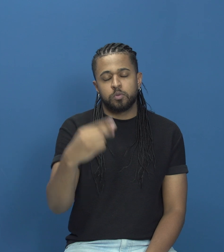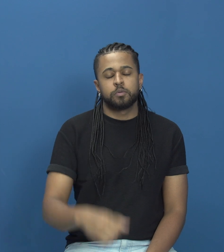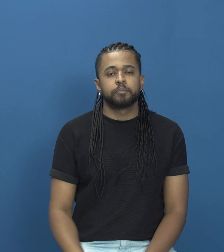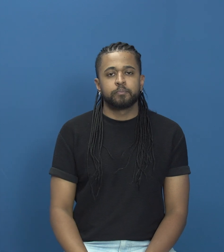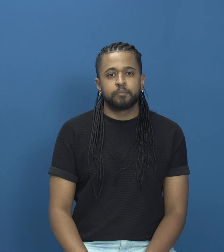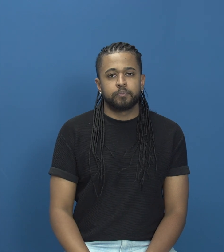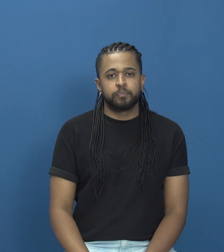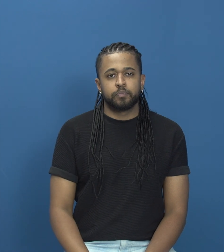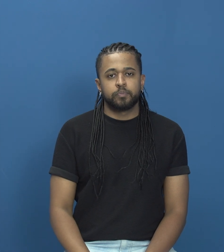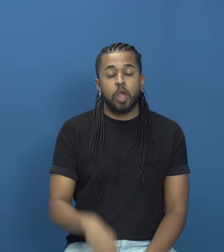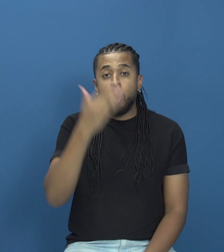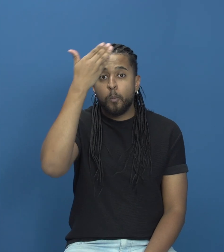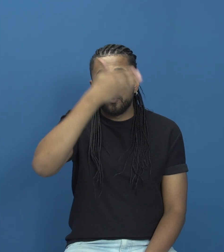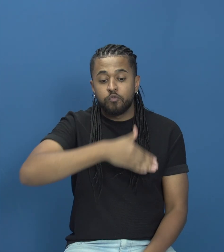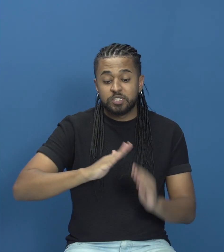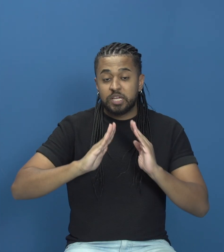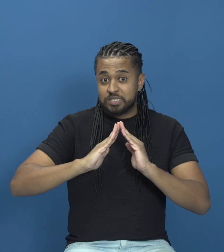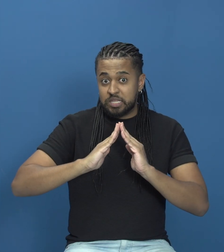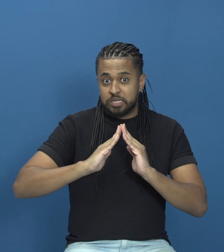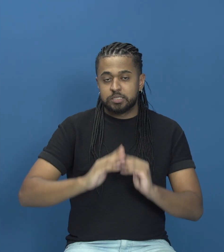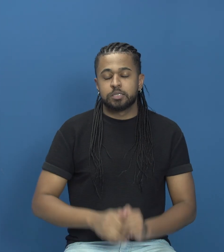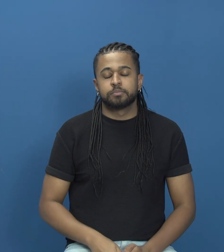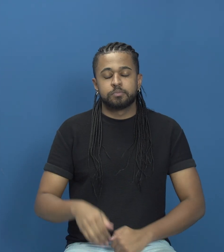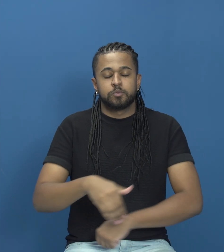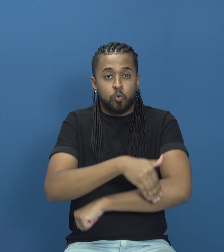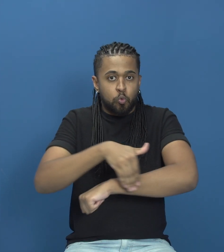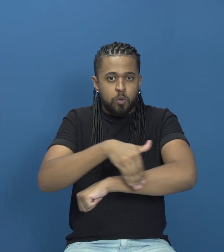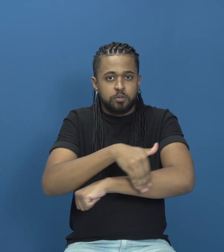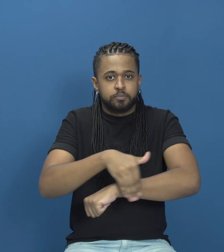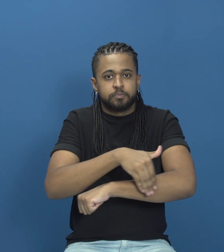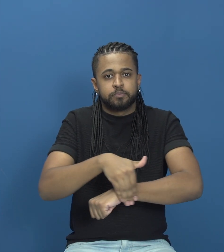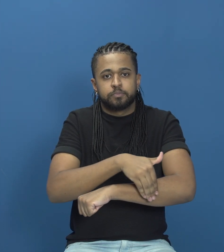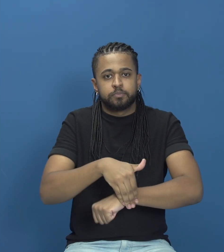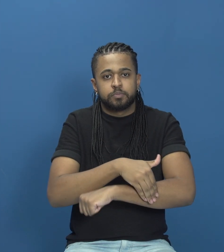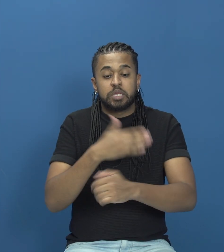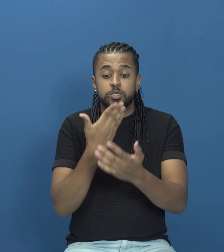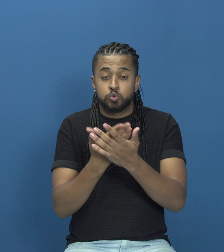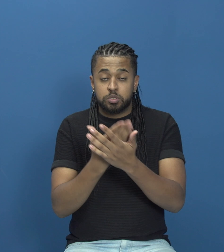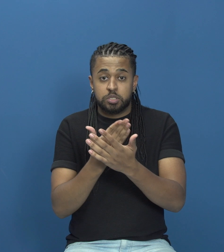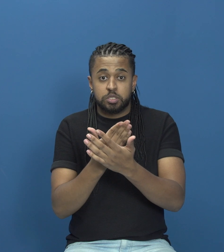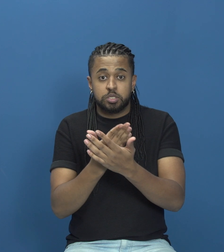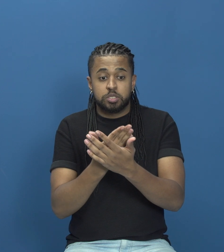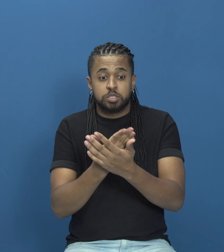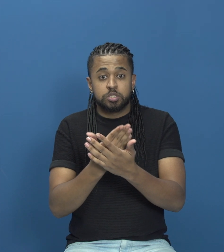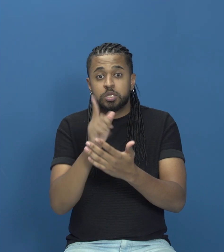16.6.1.2 Comprovante de residência, abre parênteses, para estudantes